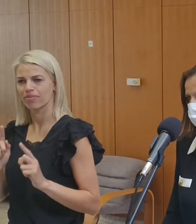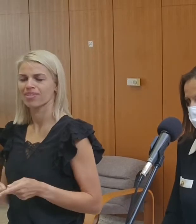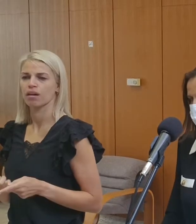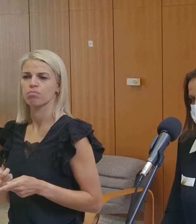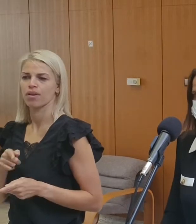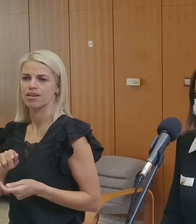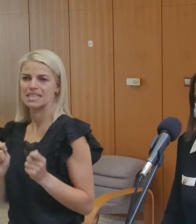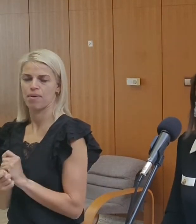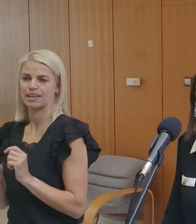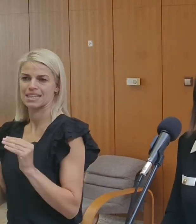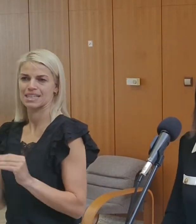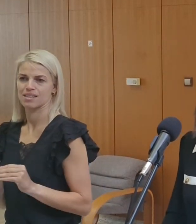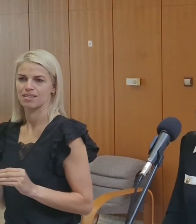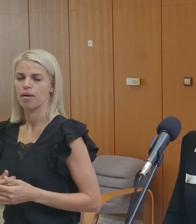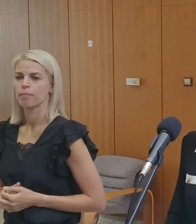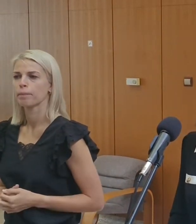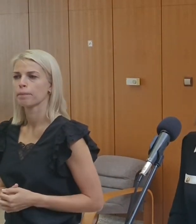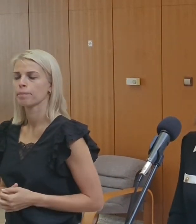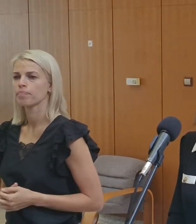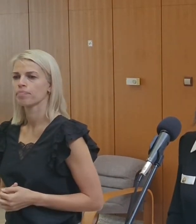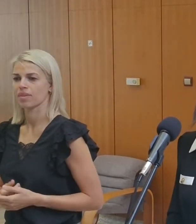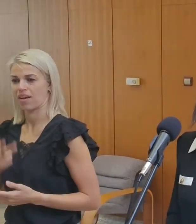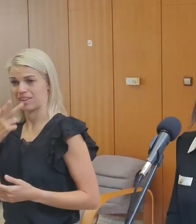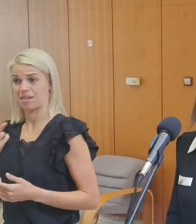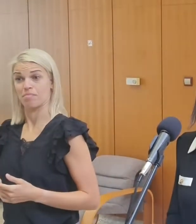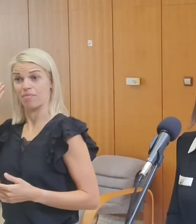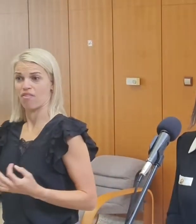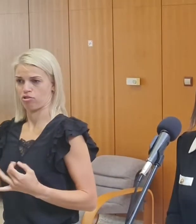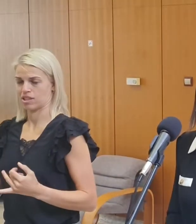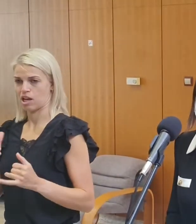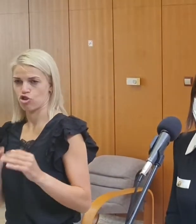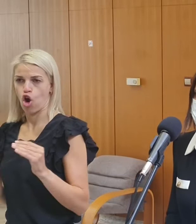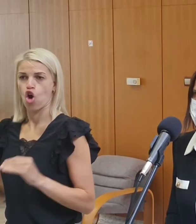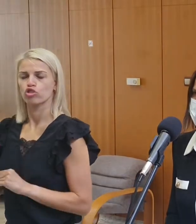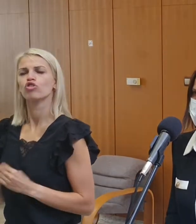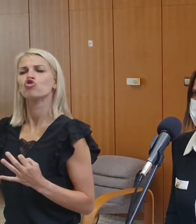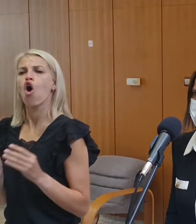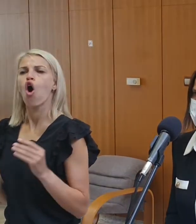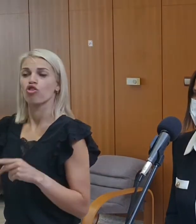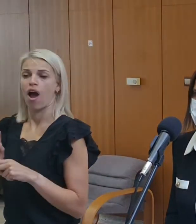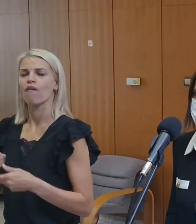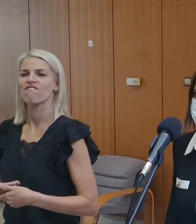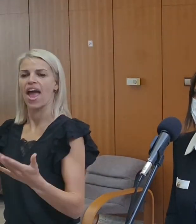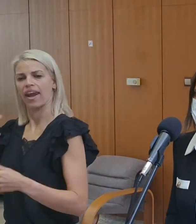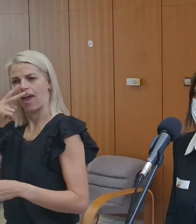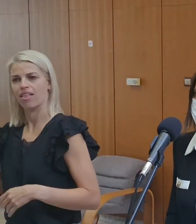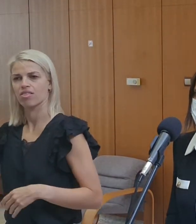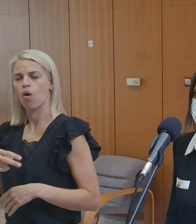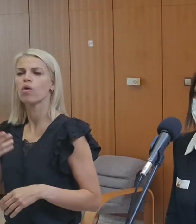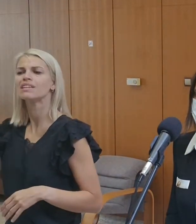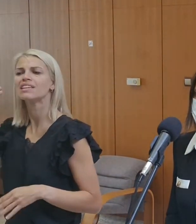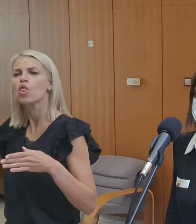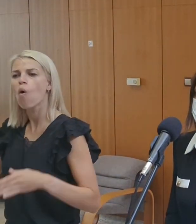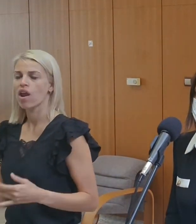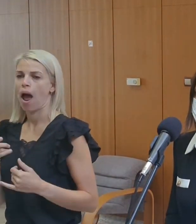budú priestať. To si myslím, že musíme spraviť. Že nie je to teraz ešte horšie, ako to bolo predtým? Čo myslíte, že je horšie? Pohľad verejnosti, ktorá nemala teda tú dôveru